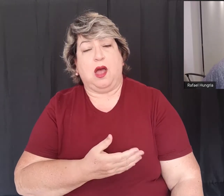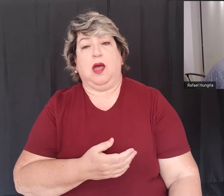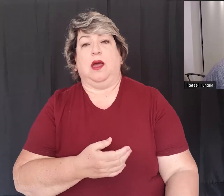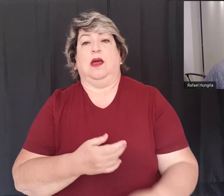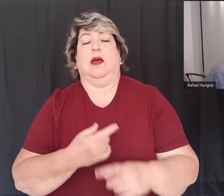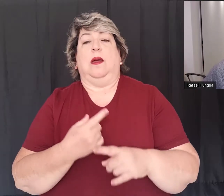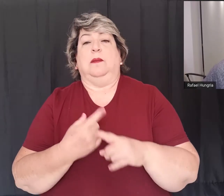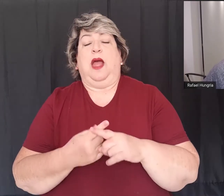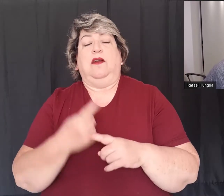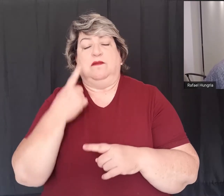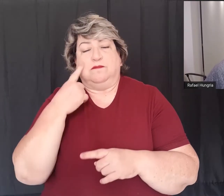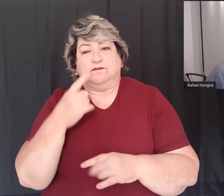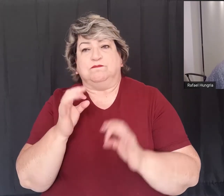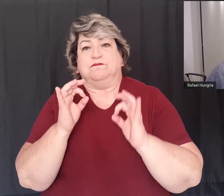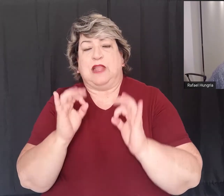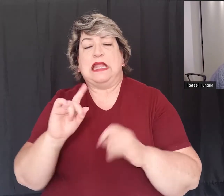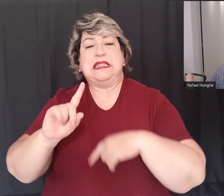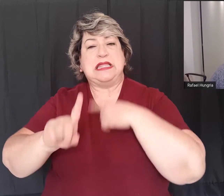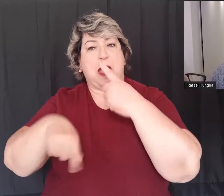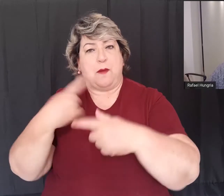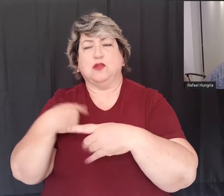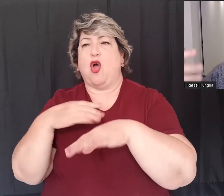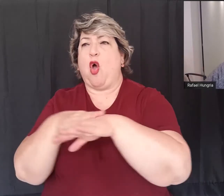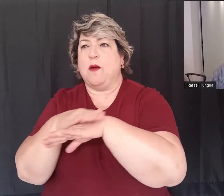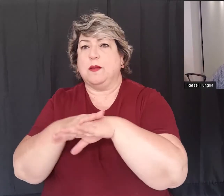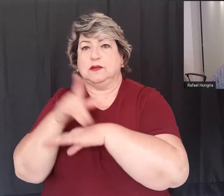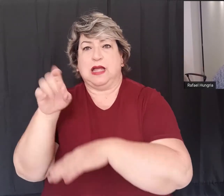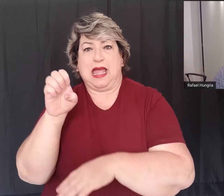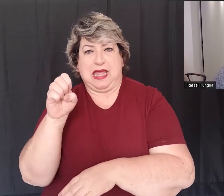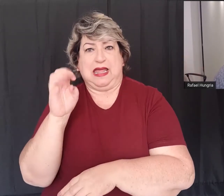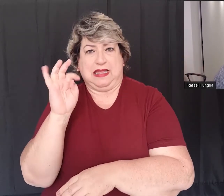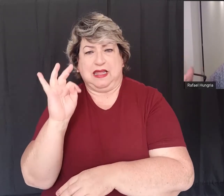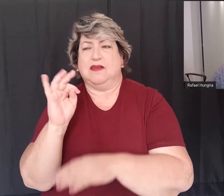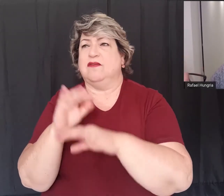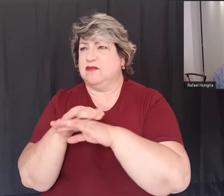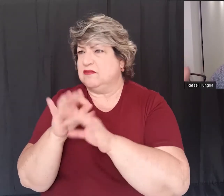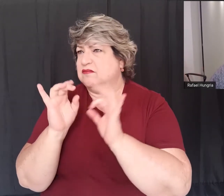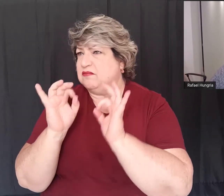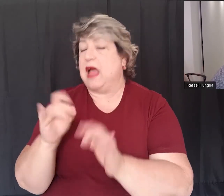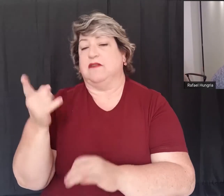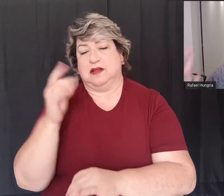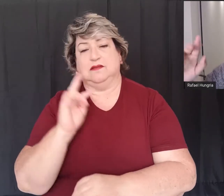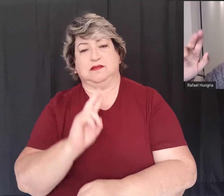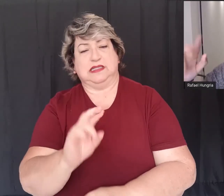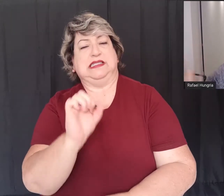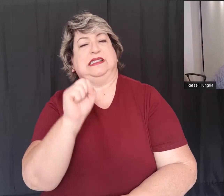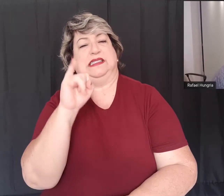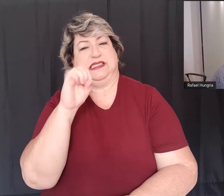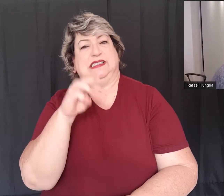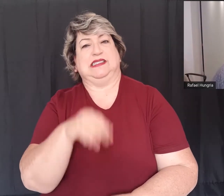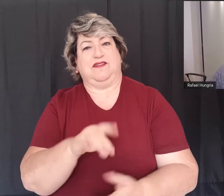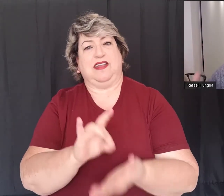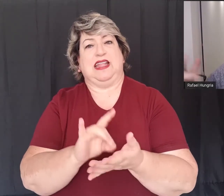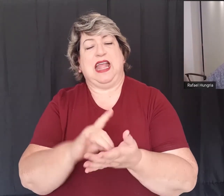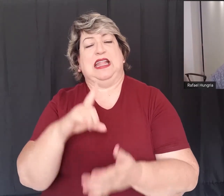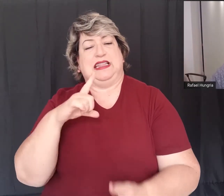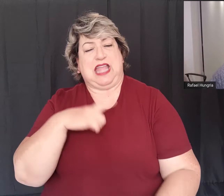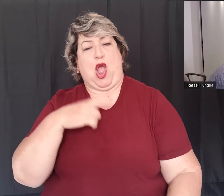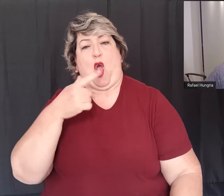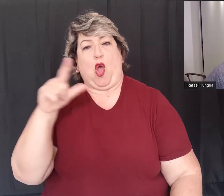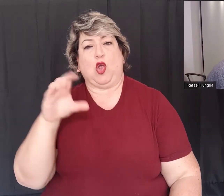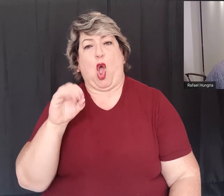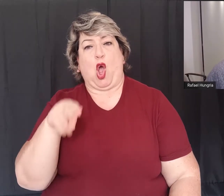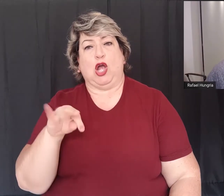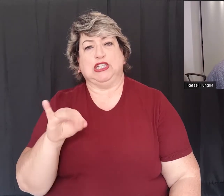confirmar com os nossos parceiros que realmente havia um continente a mais, que não é conhecido ainda, entre aspas, né? Porque os donos do